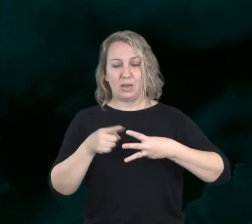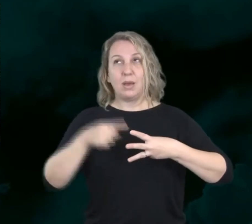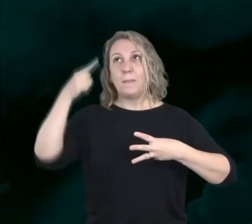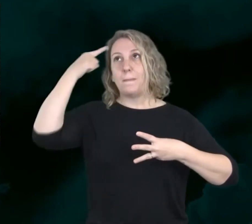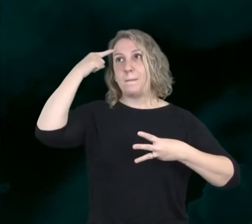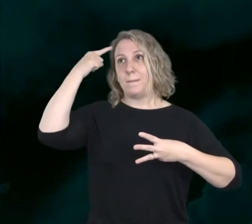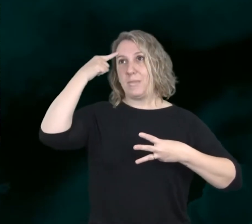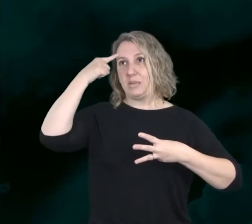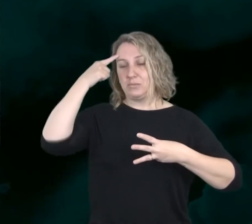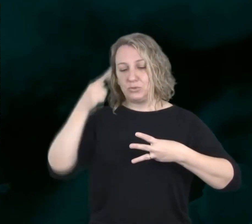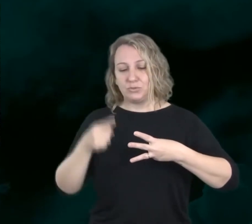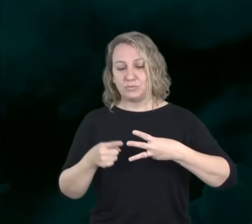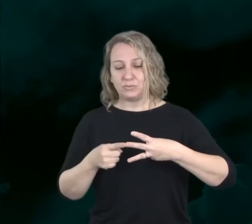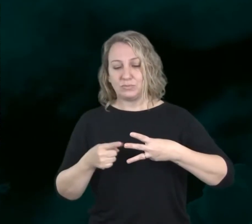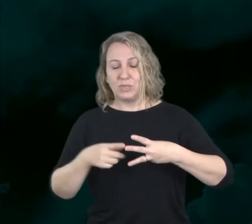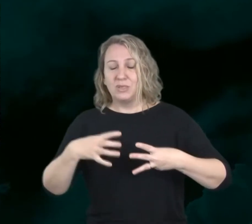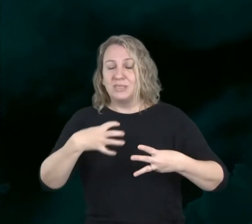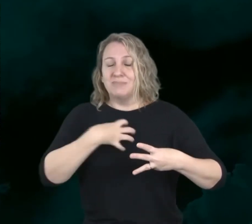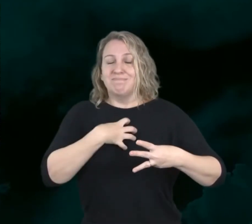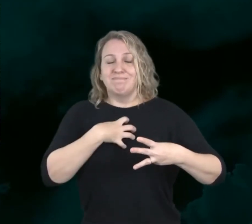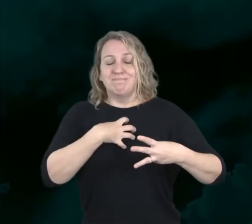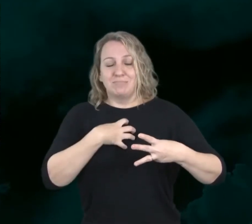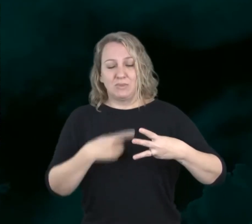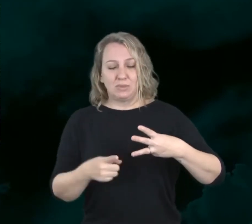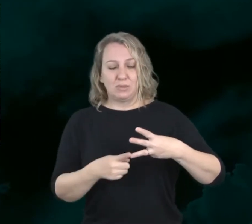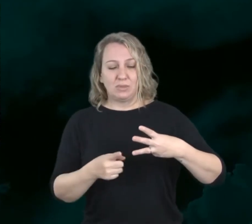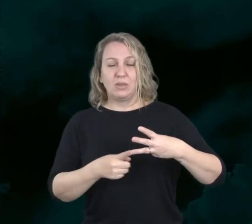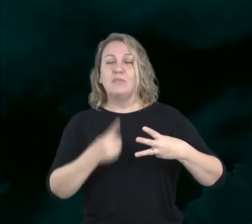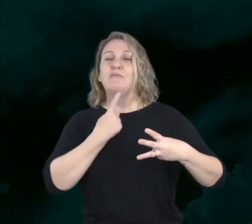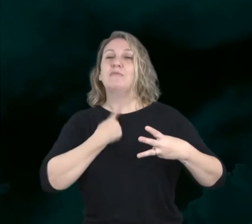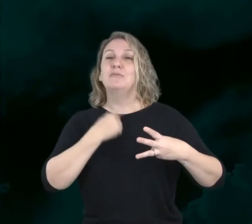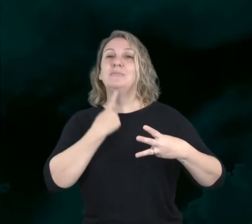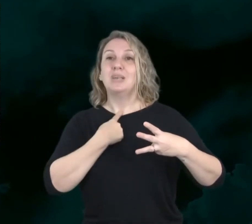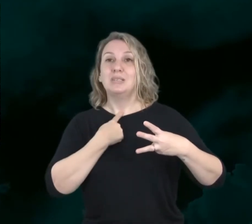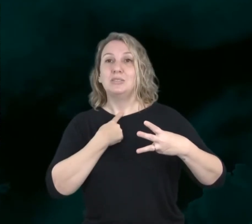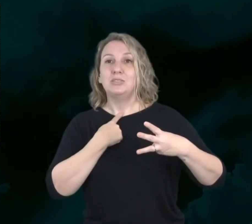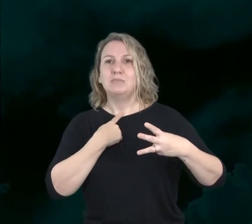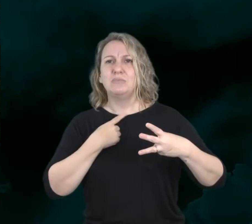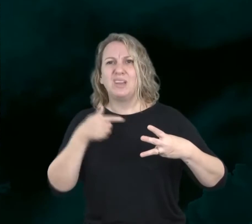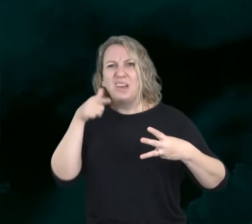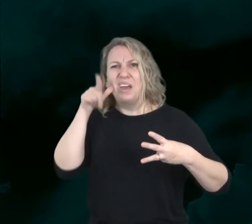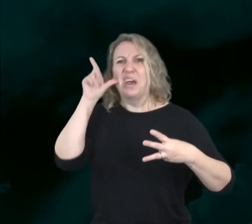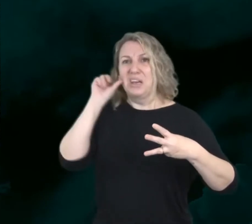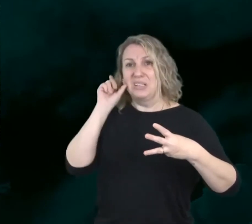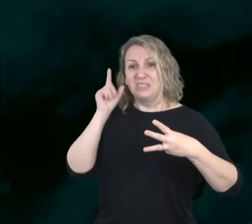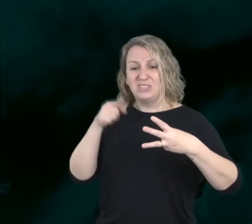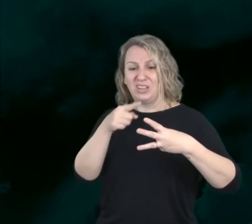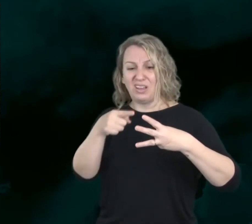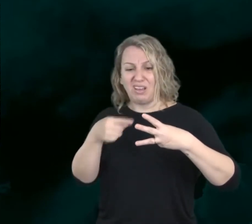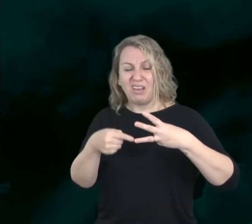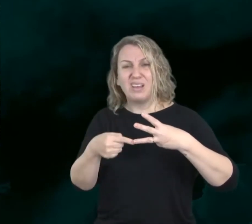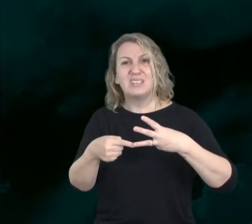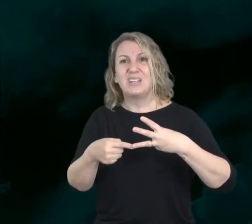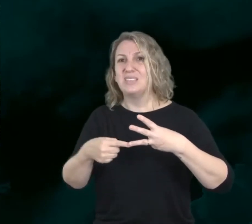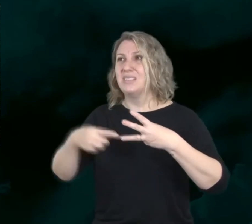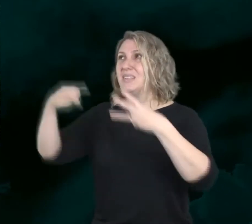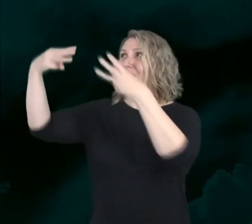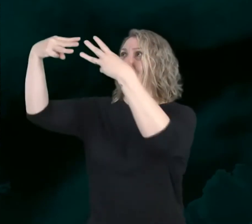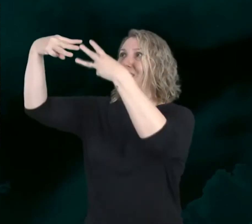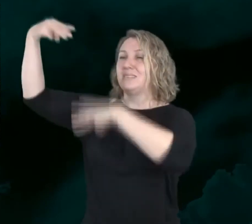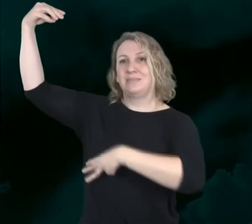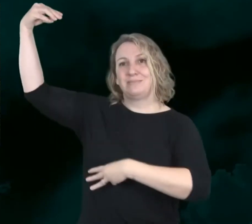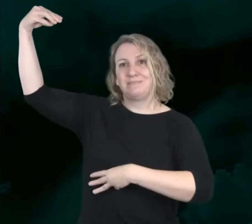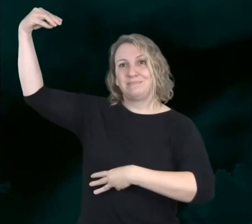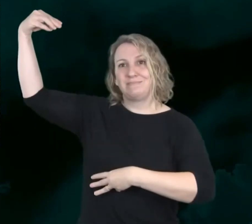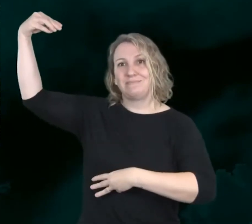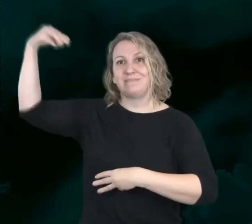nossa mente, emoção e vontade estavam totalmente desgovernadas de Cristo, de Deus. A nossa mente